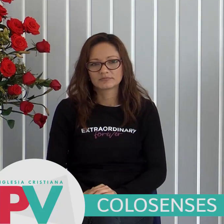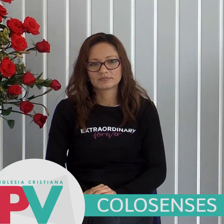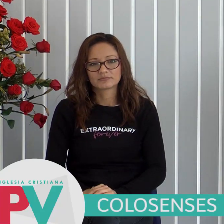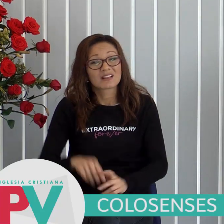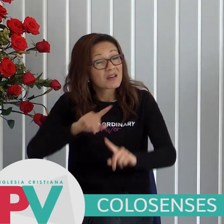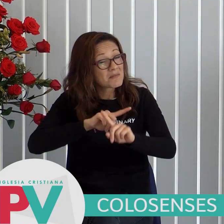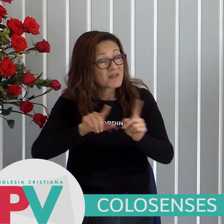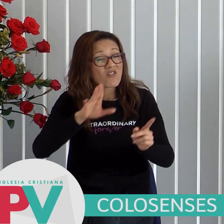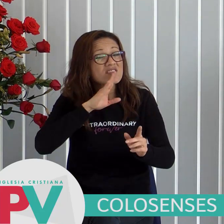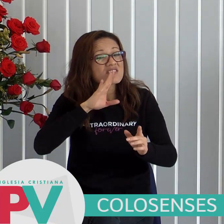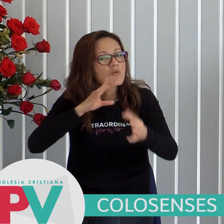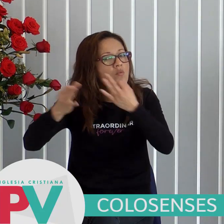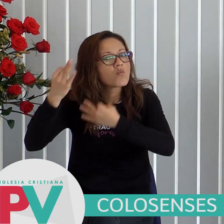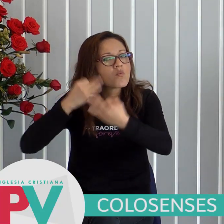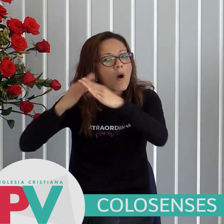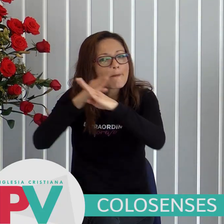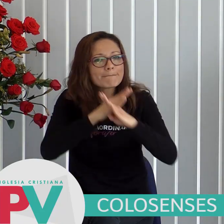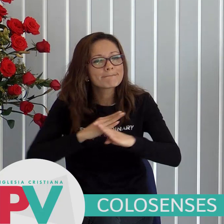¿Sabe quién nos guarda?